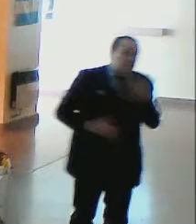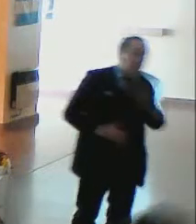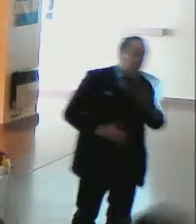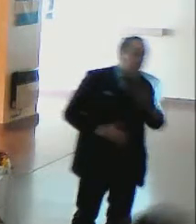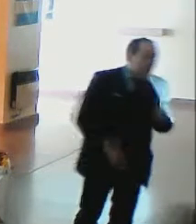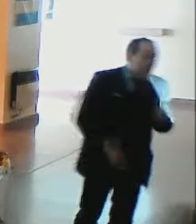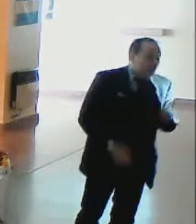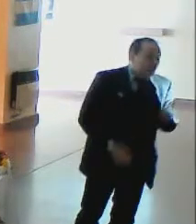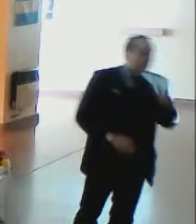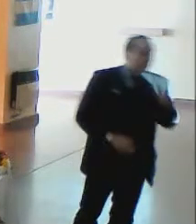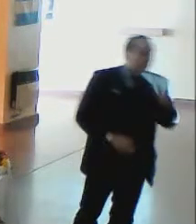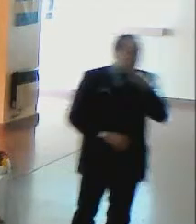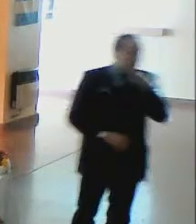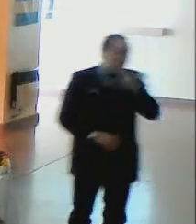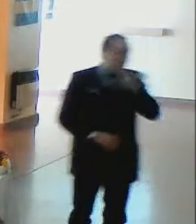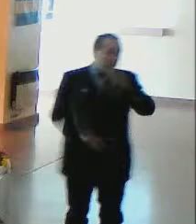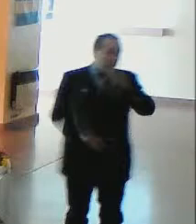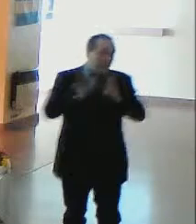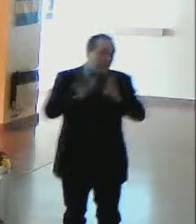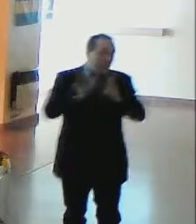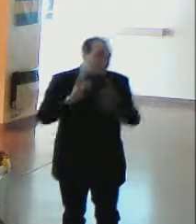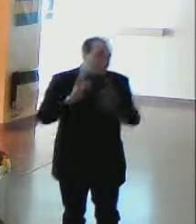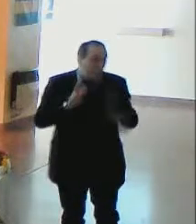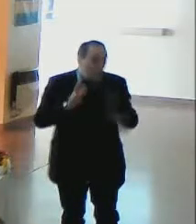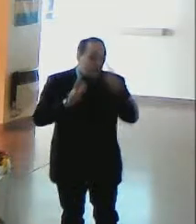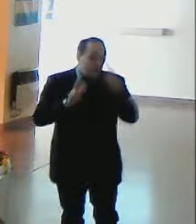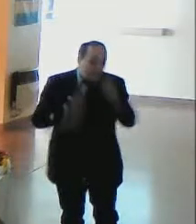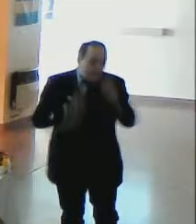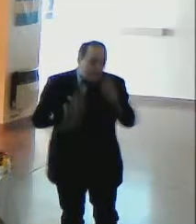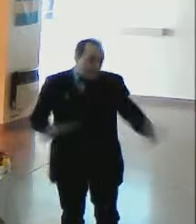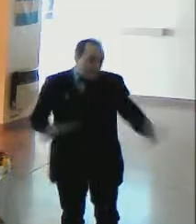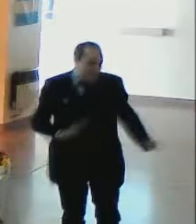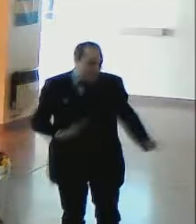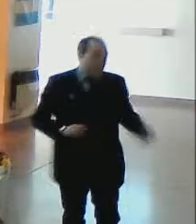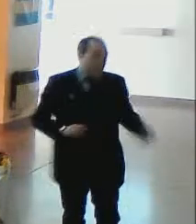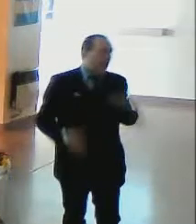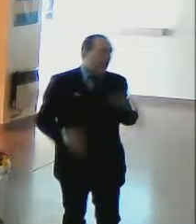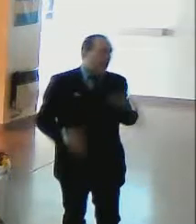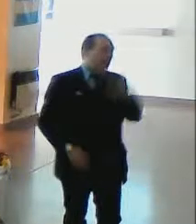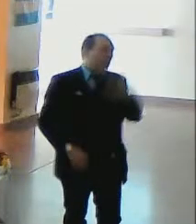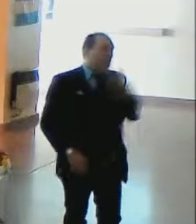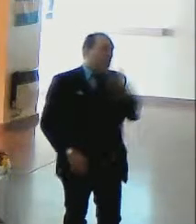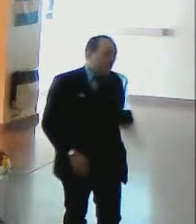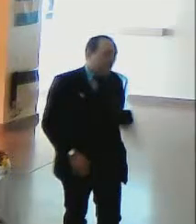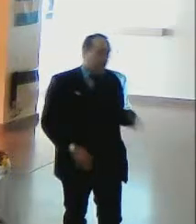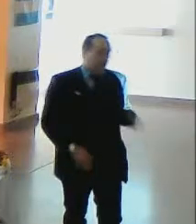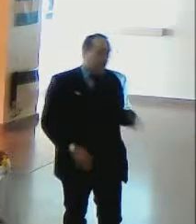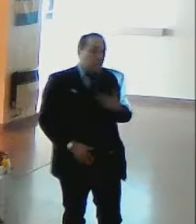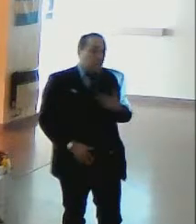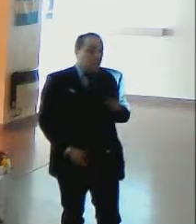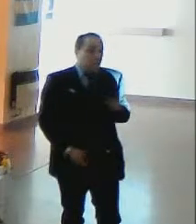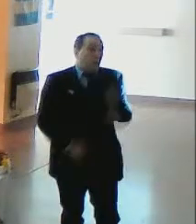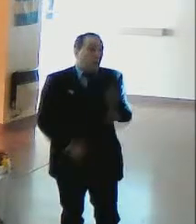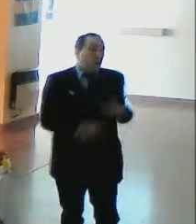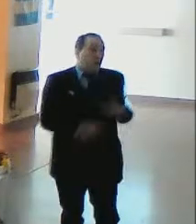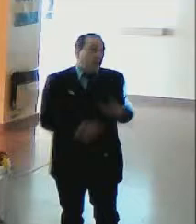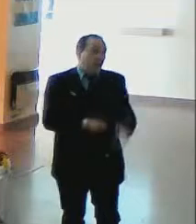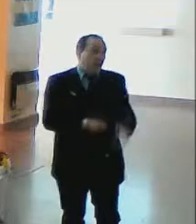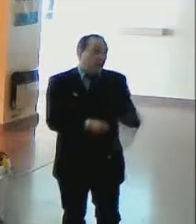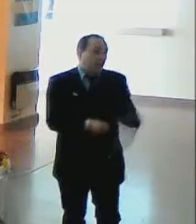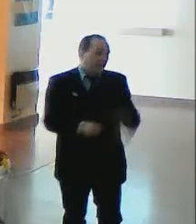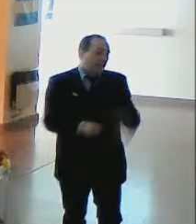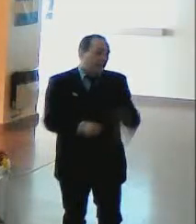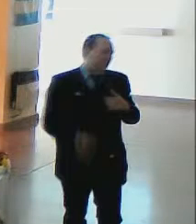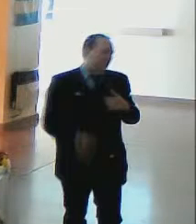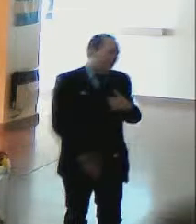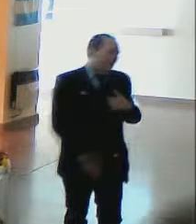hablando otra cosa, cosas que yo no entendía. Entonces me decían, no, cuidado, la corriente. Después ya me di cuenta, cuando fui